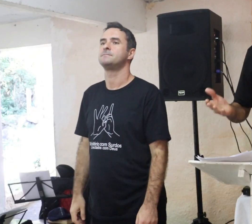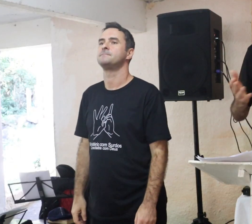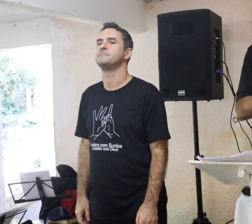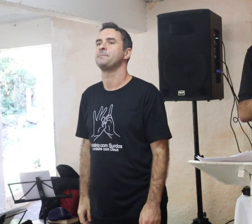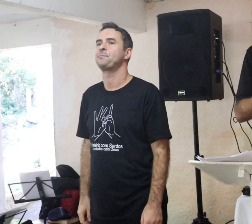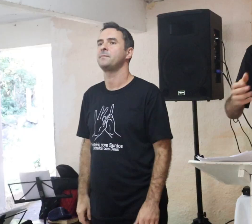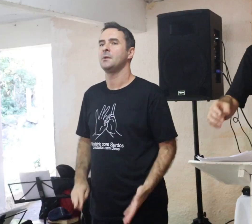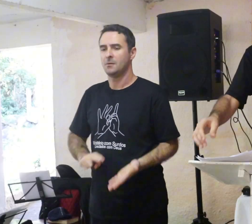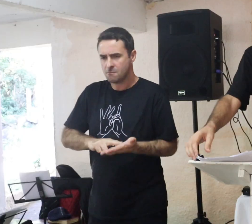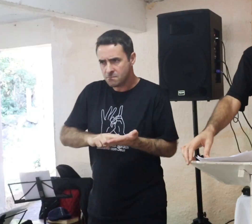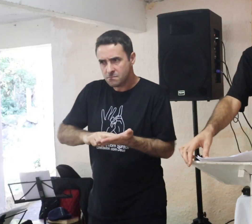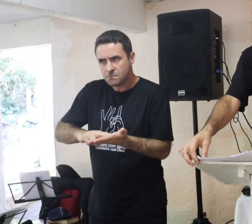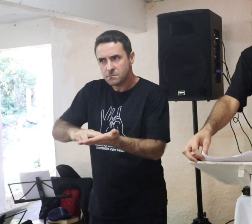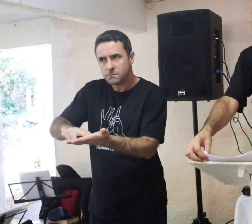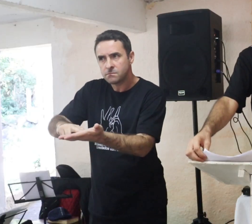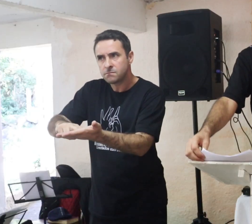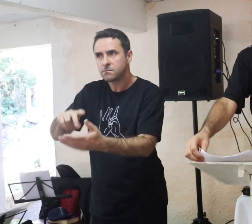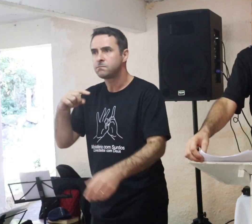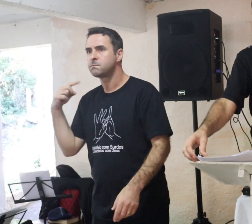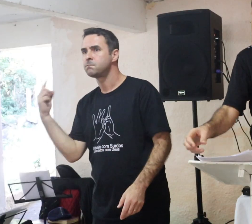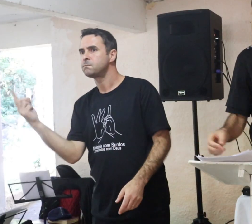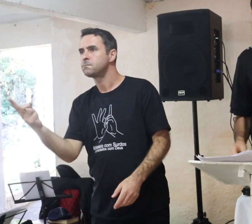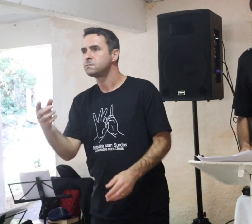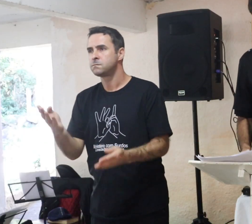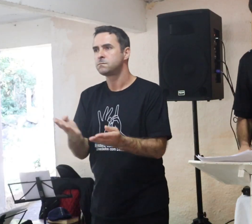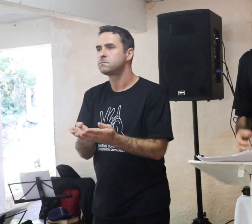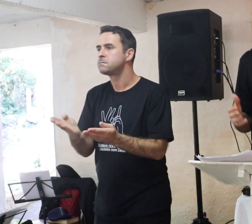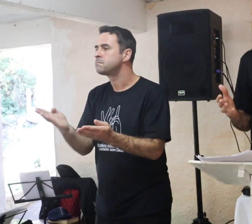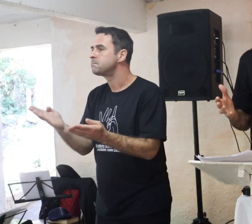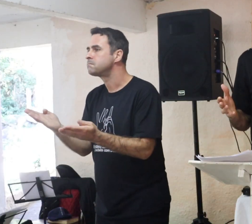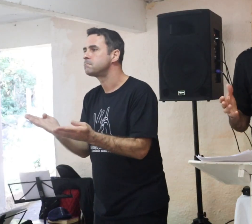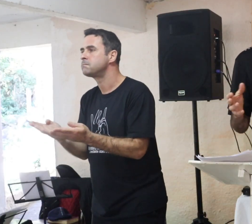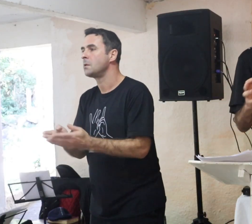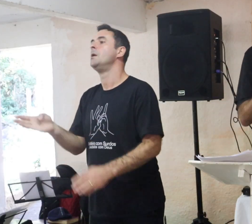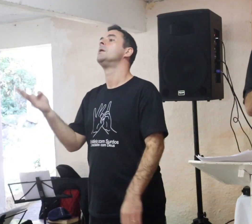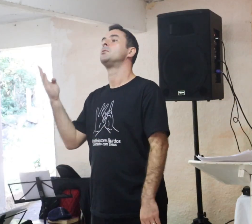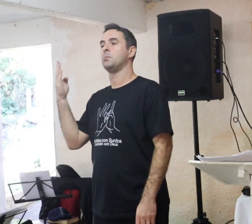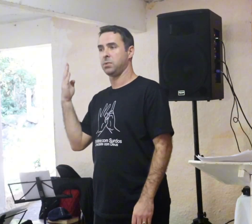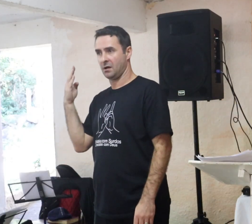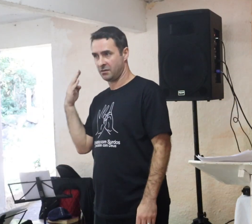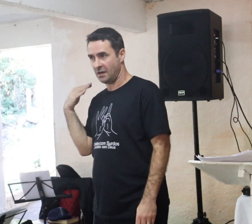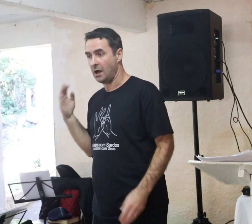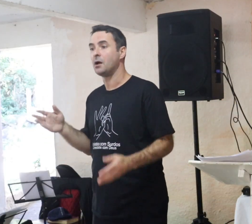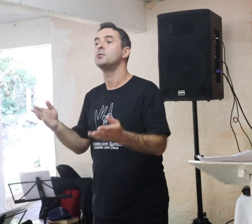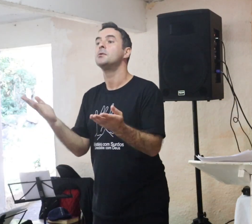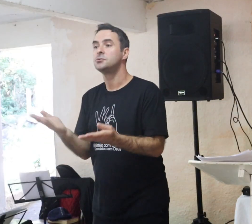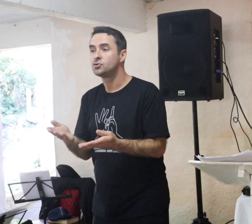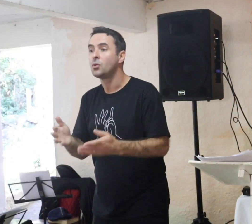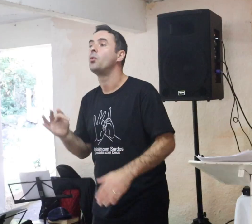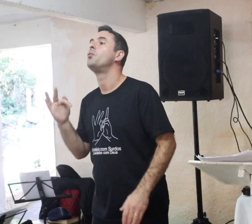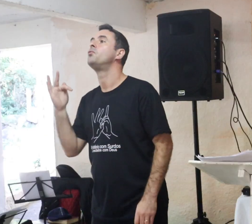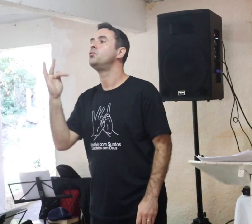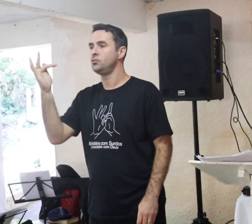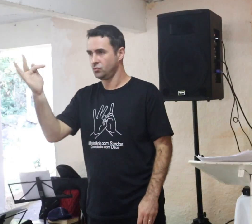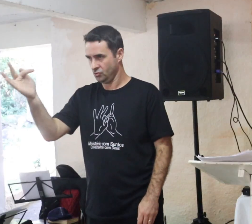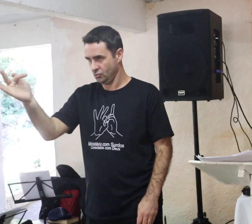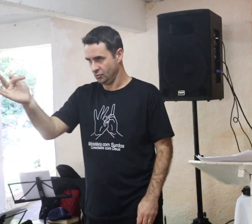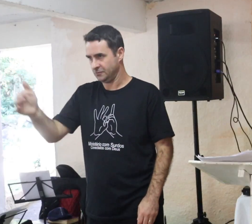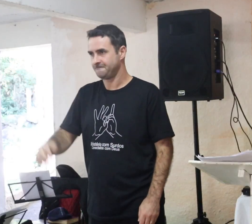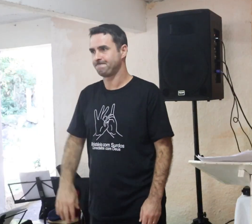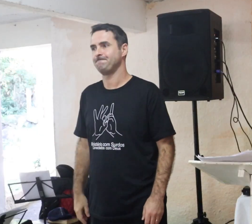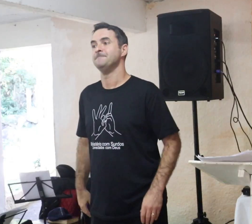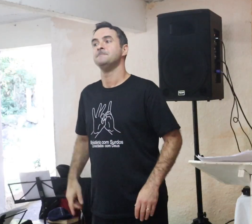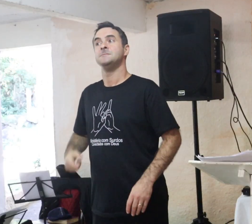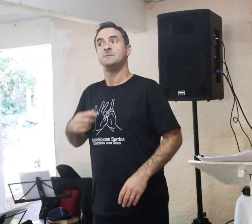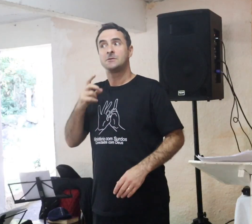Mas como essa carta se aplica a todos os crentes de todas as épocas, fica um suspense no ar. Porque olha só, os irmãos lá da igreja de Corinto, todos eles